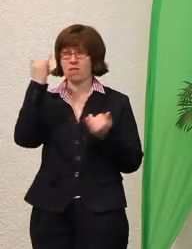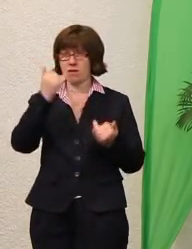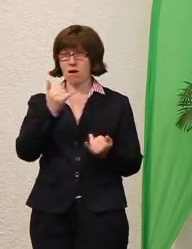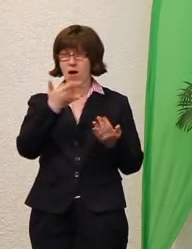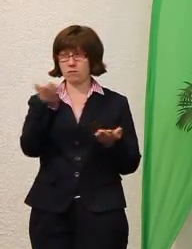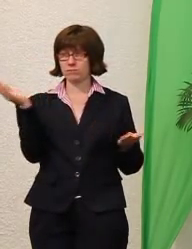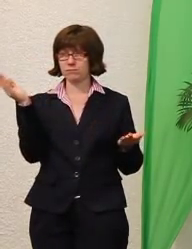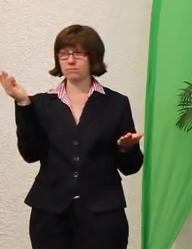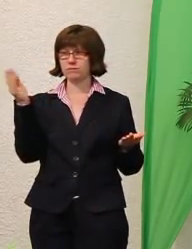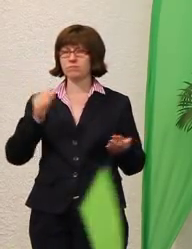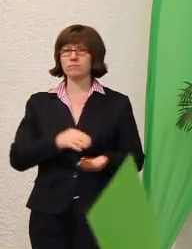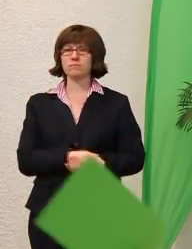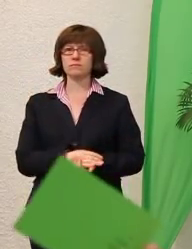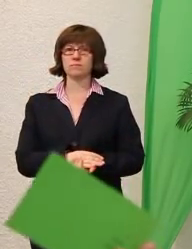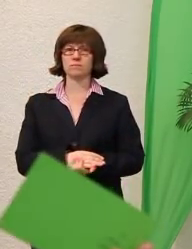ist,